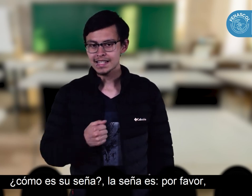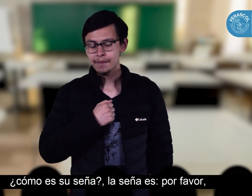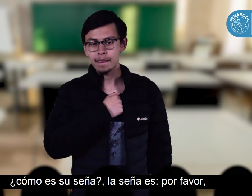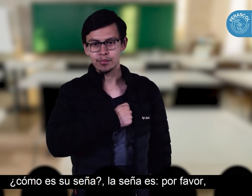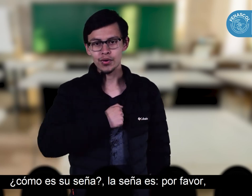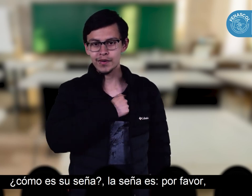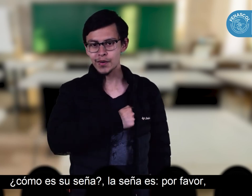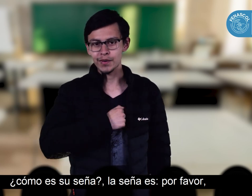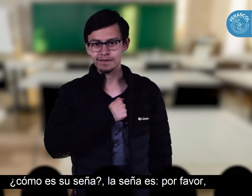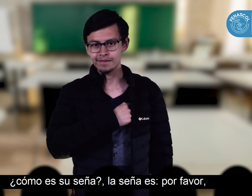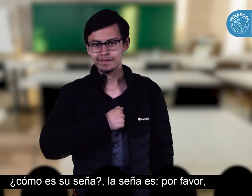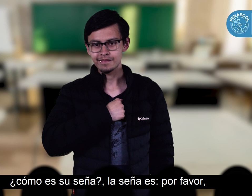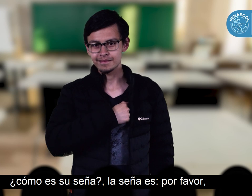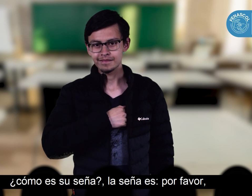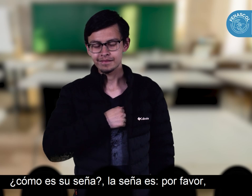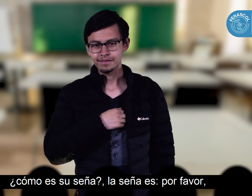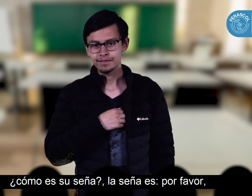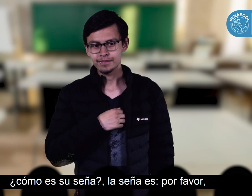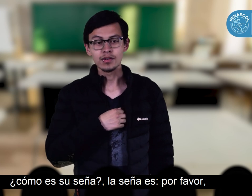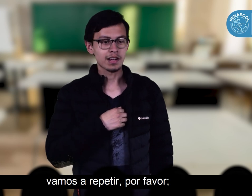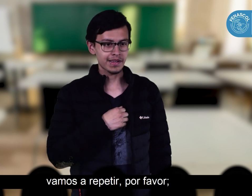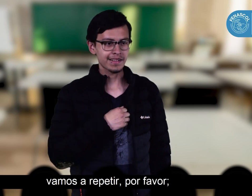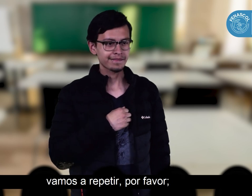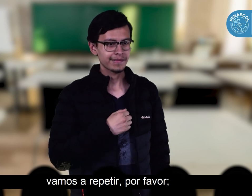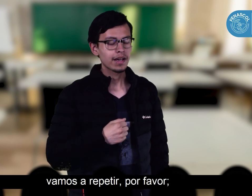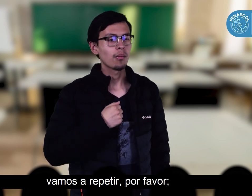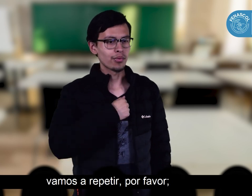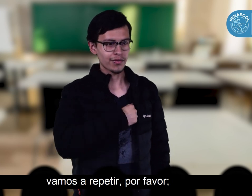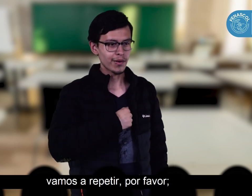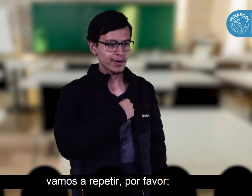es por favor. Vamos a repetir. Por favor.